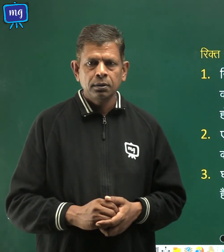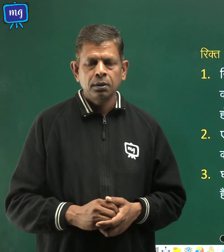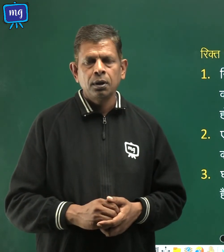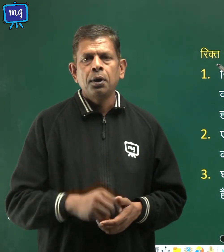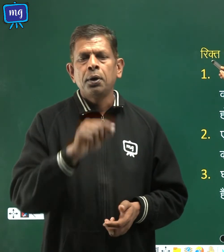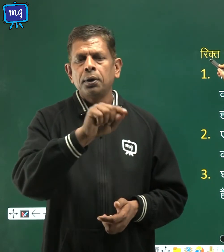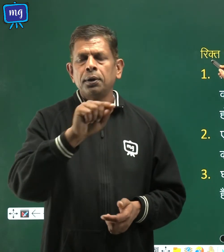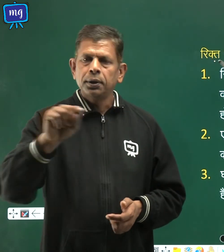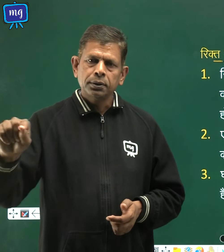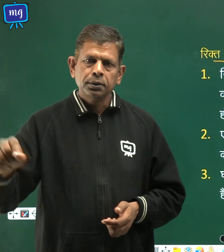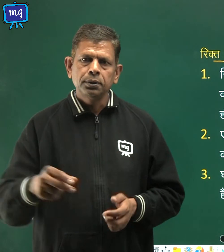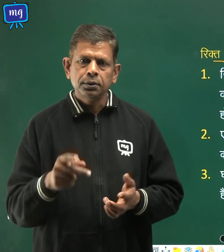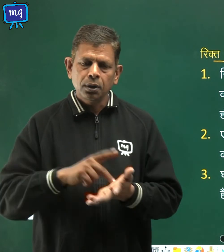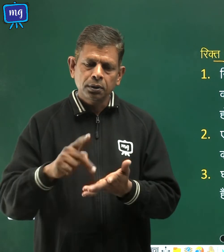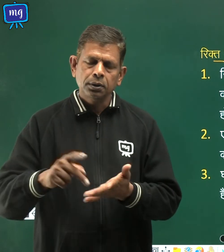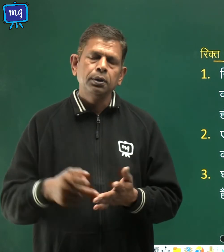रिक्त स्थान की